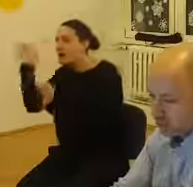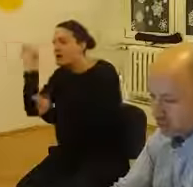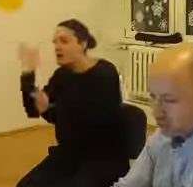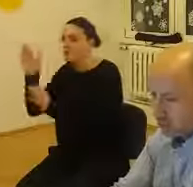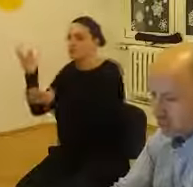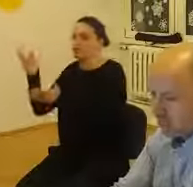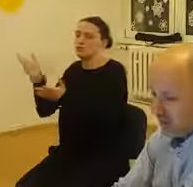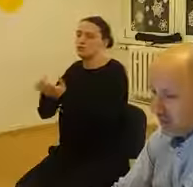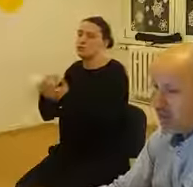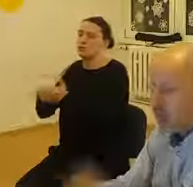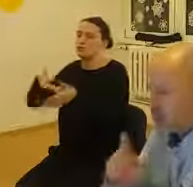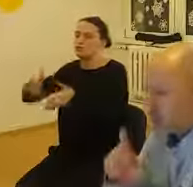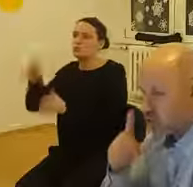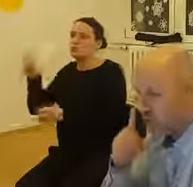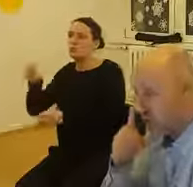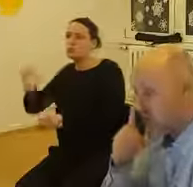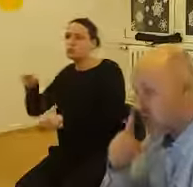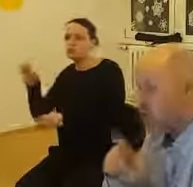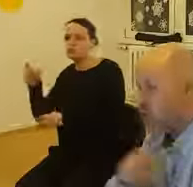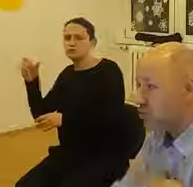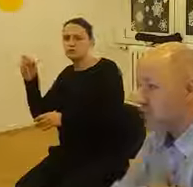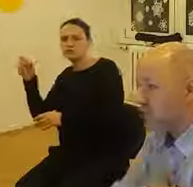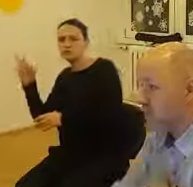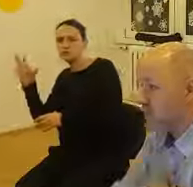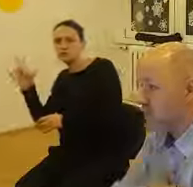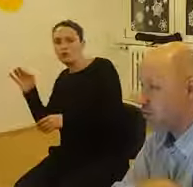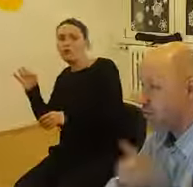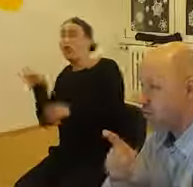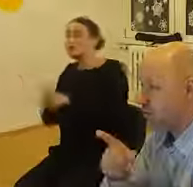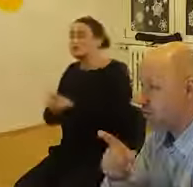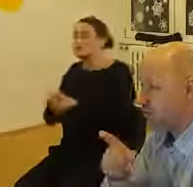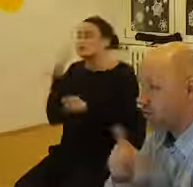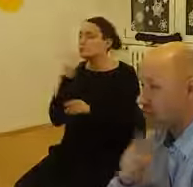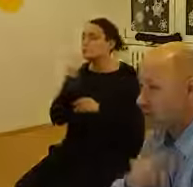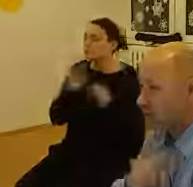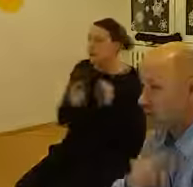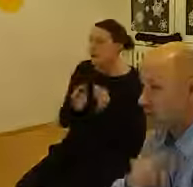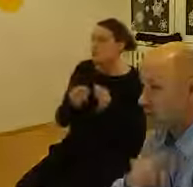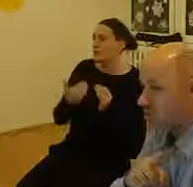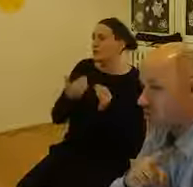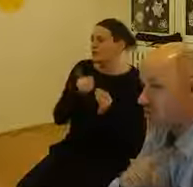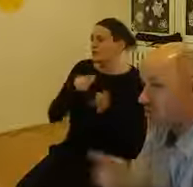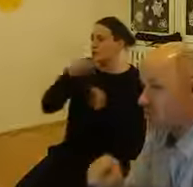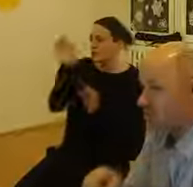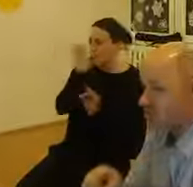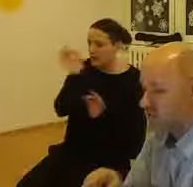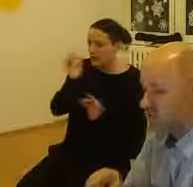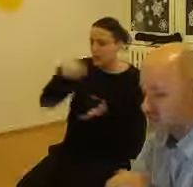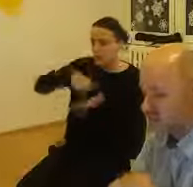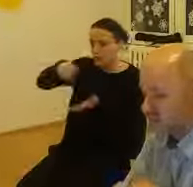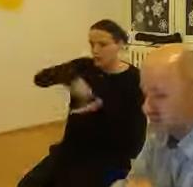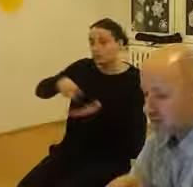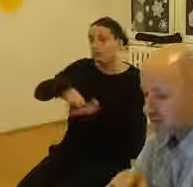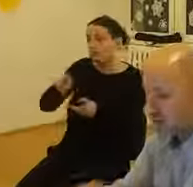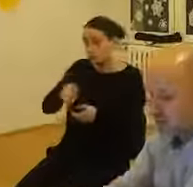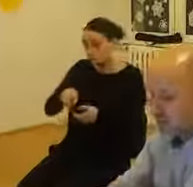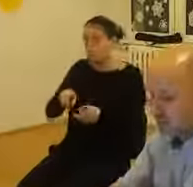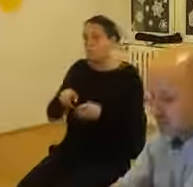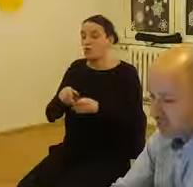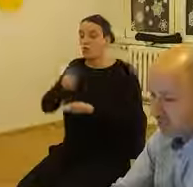przy Hucisku, ale także na Przymorzu Małym. W tamtym roku był remontowany chodnik od Czerwonego Dworu do Bora Komorowskiego i tam też zostały przy